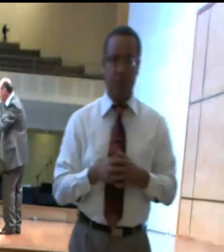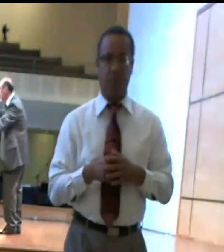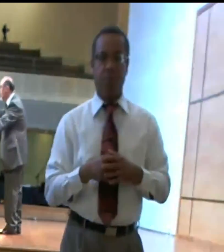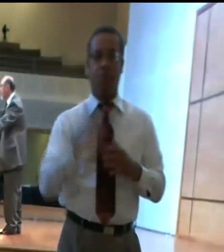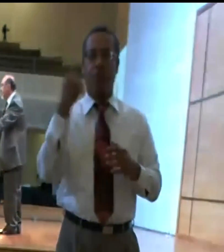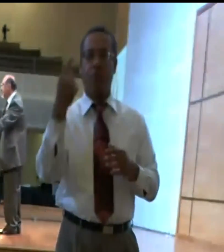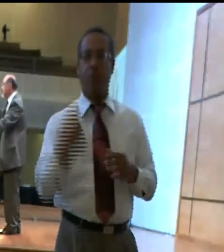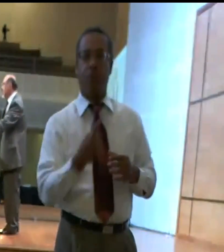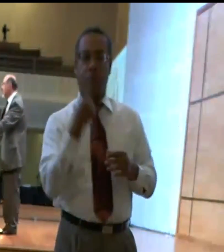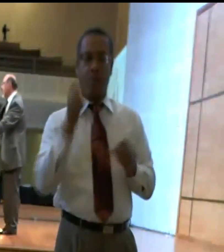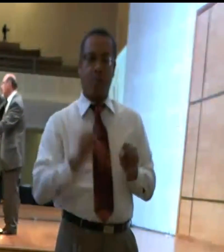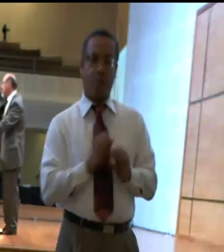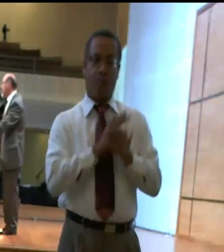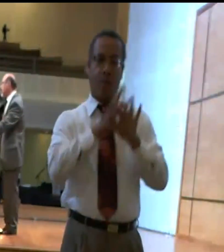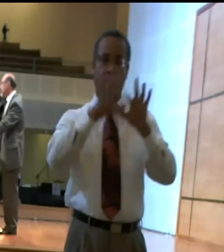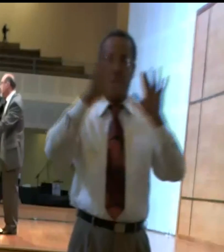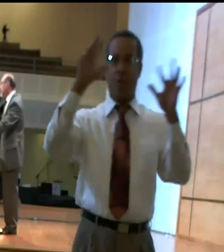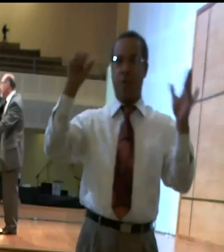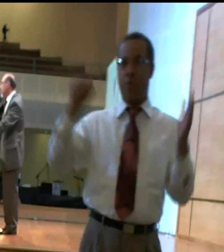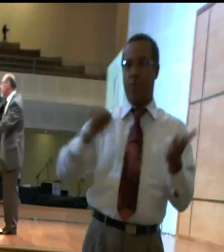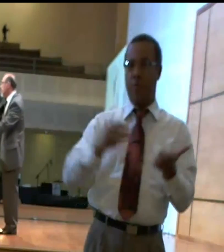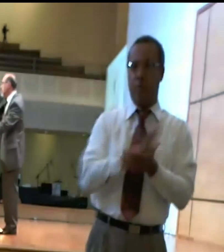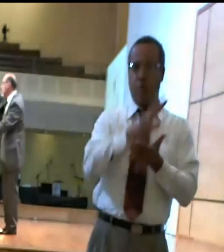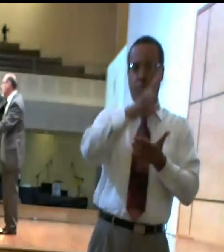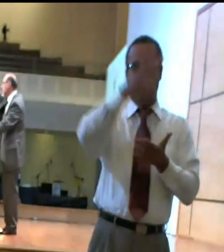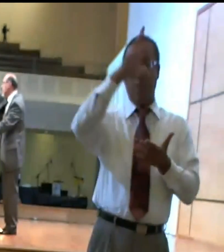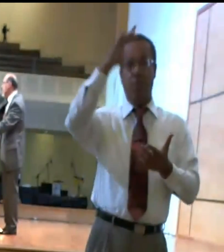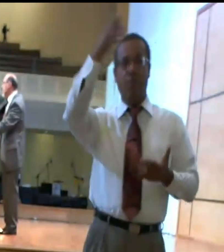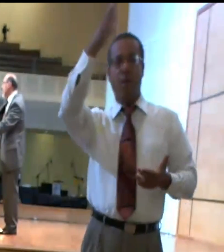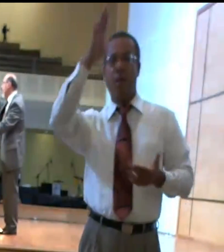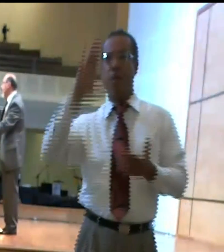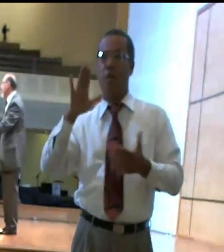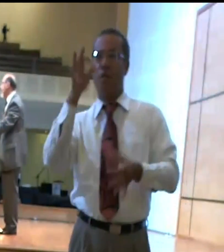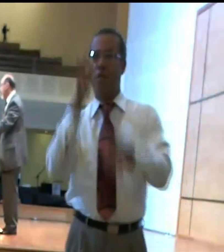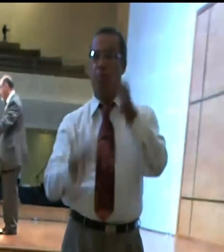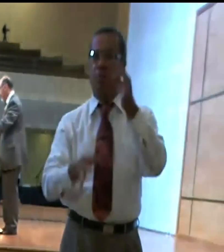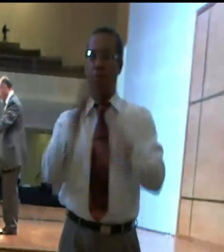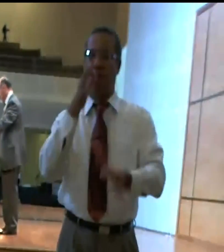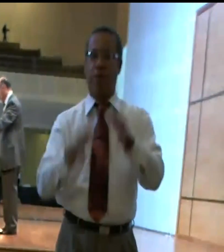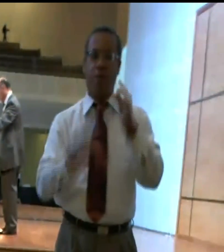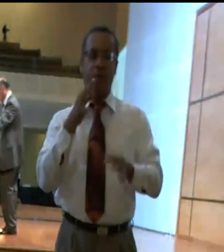La única luz que verás es la de la gloria de Dios en su tribunal.